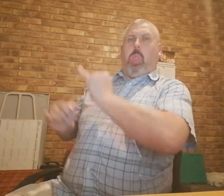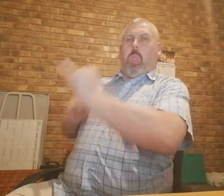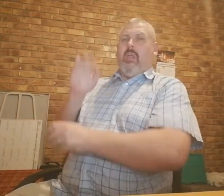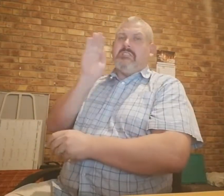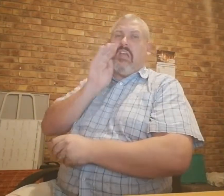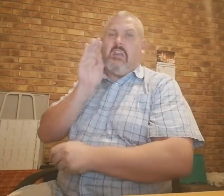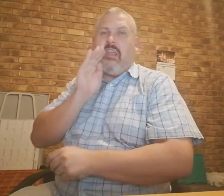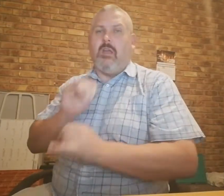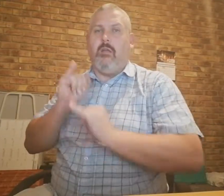kan